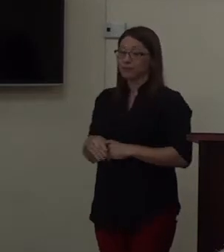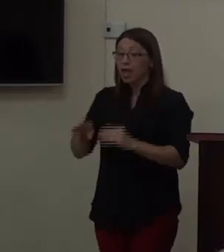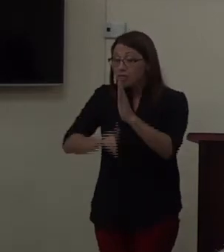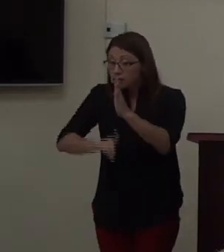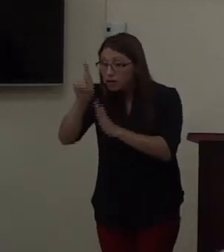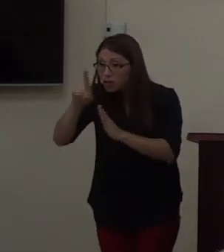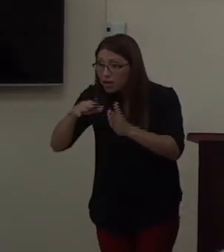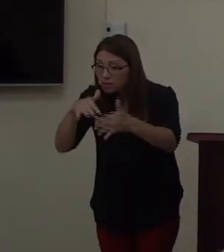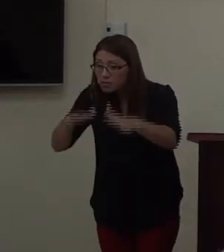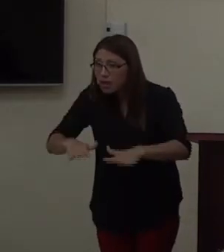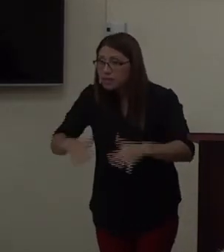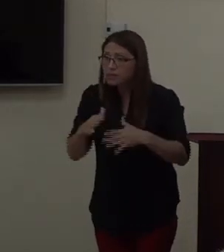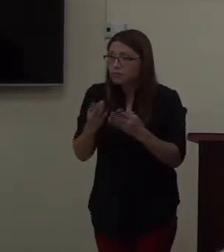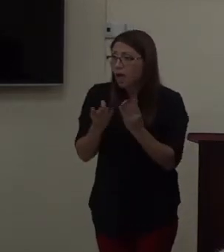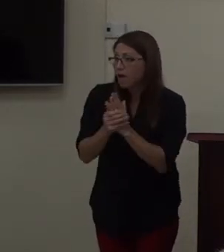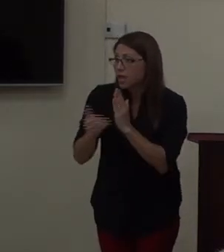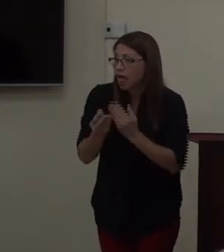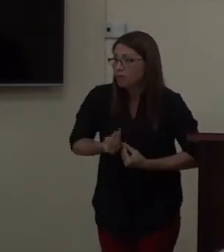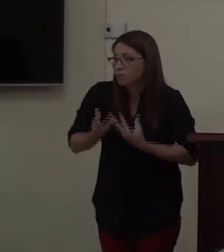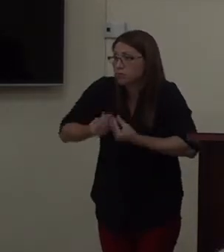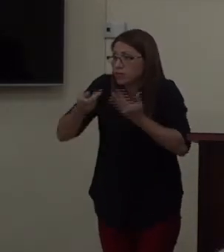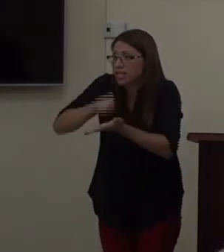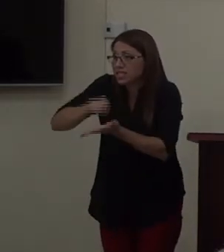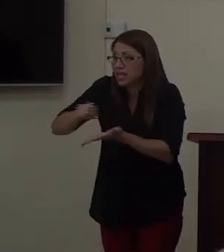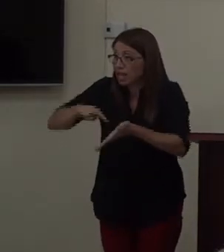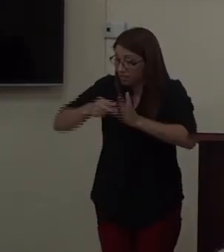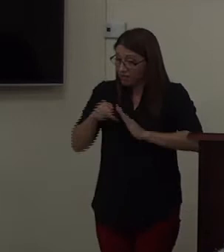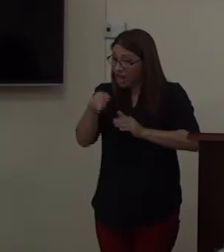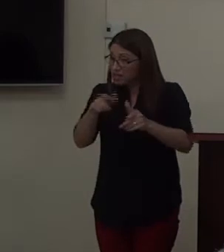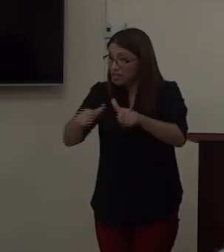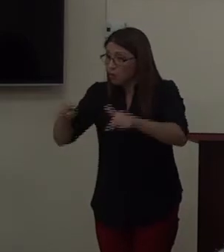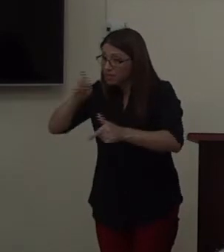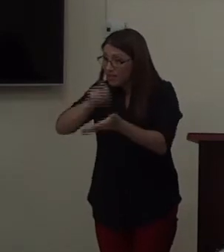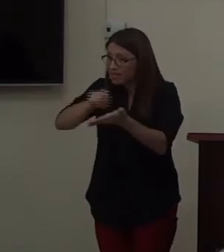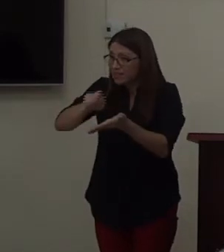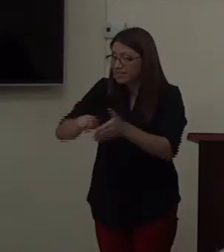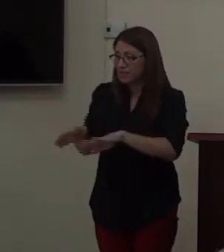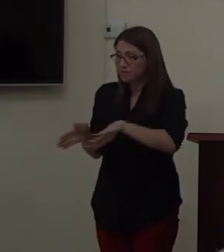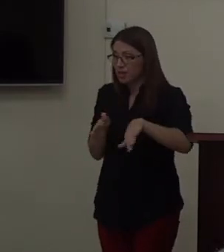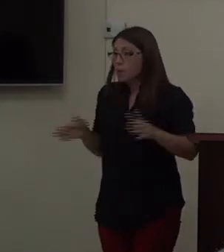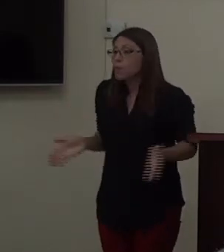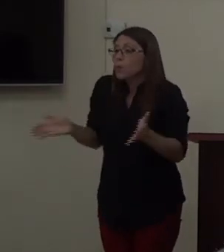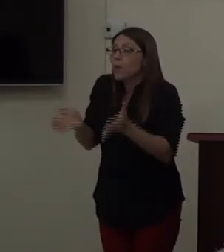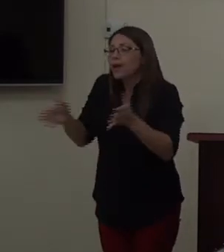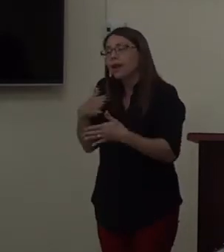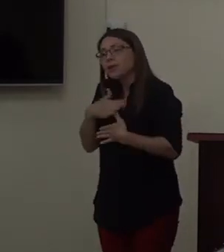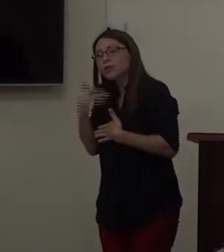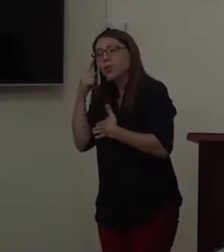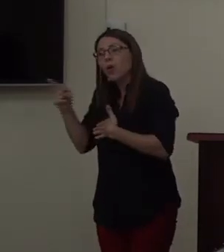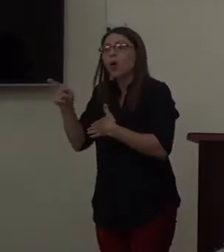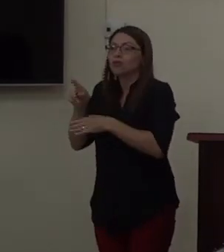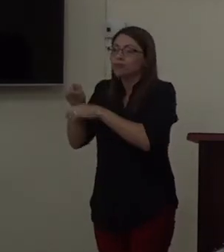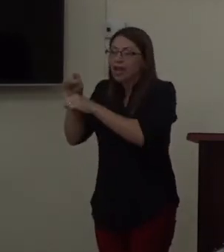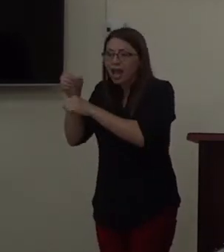expresión oral y escrita, esta que nos tiene que escribirse. Promover el aprecio por la literatura tradicional indígena, dinamizar